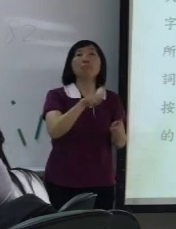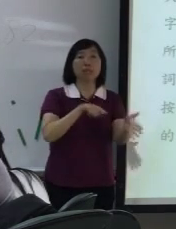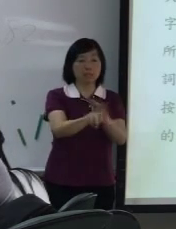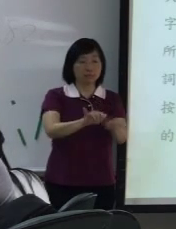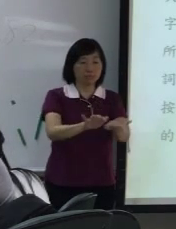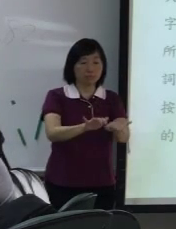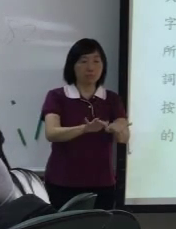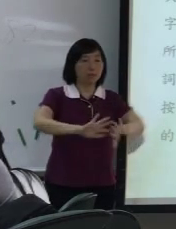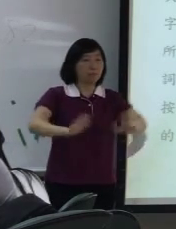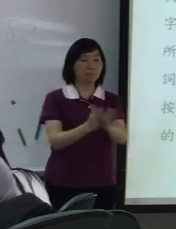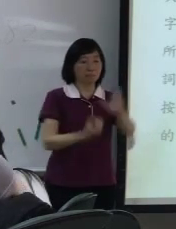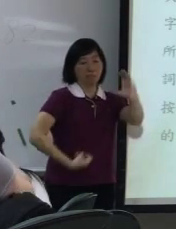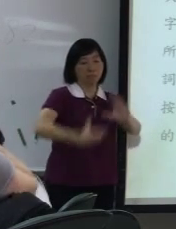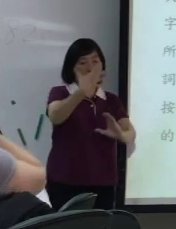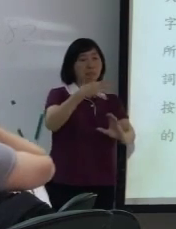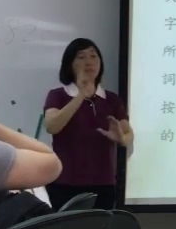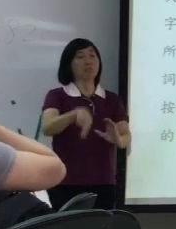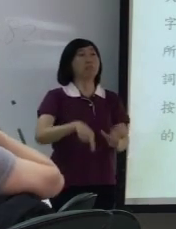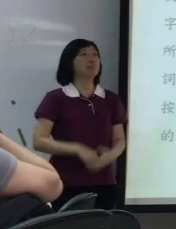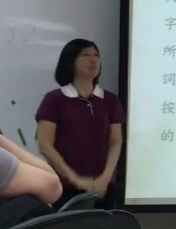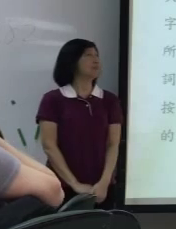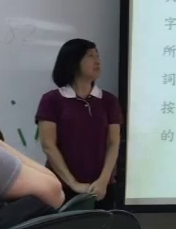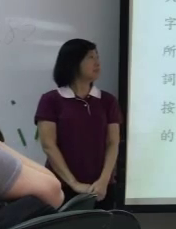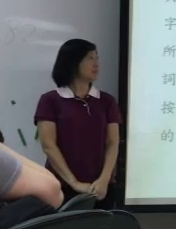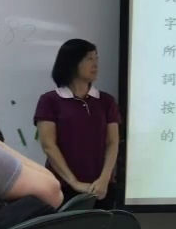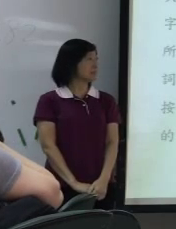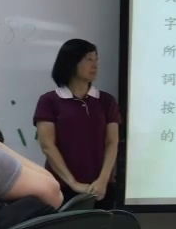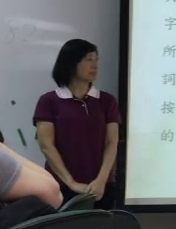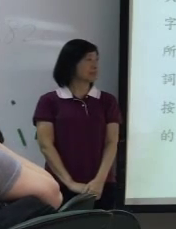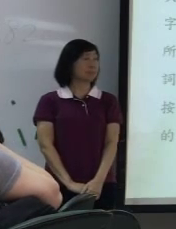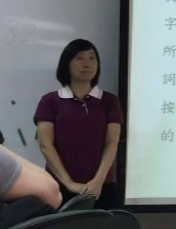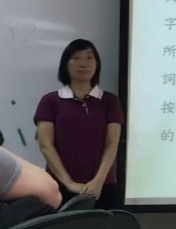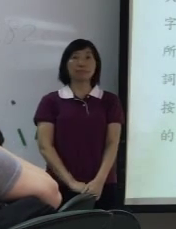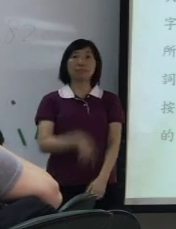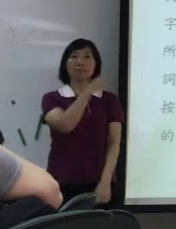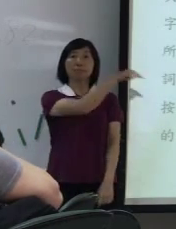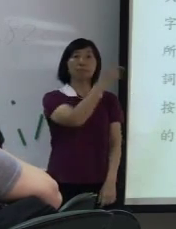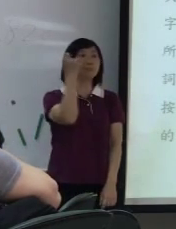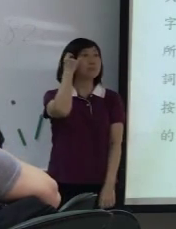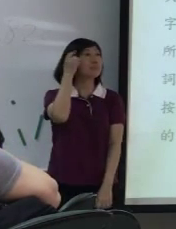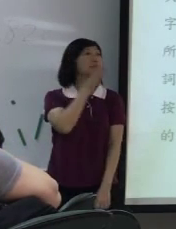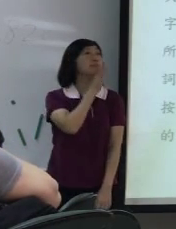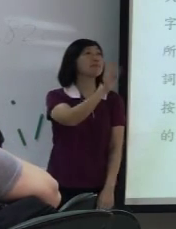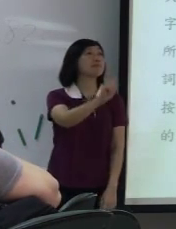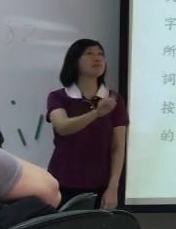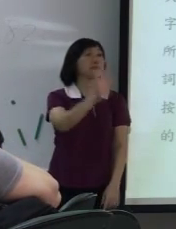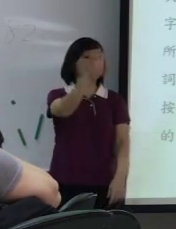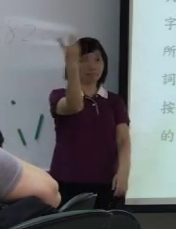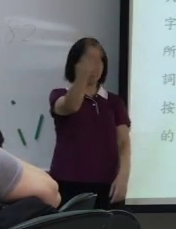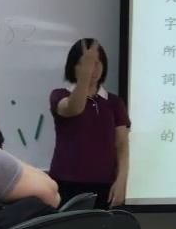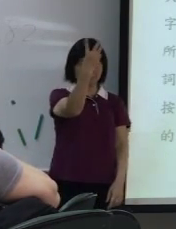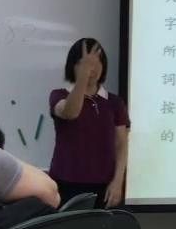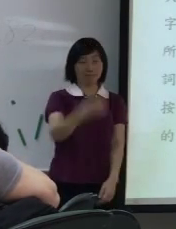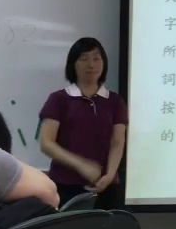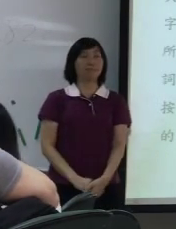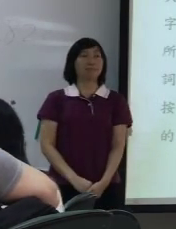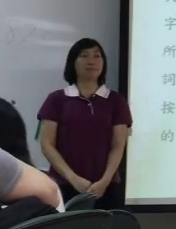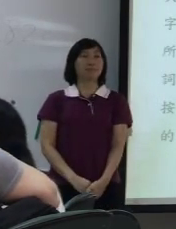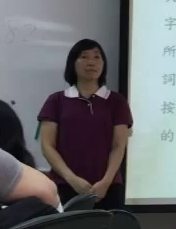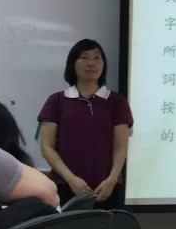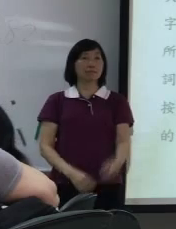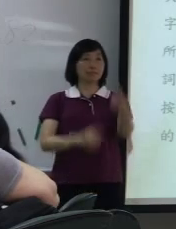以很快找到目标。 这一段的意思啊，有三个。第一